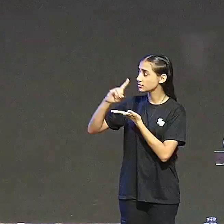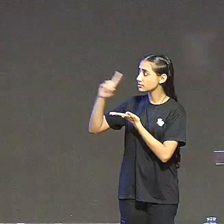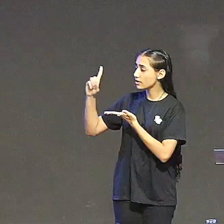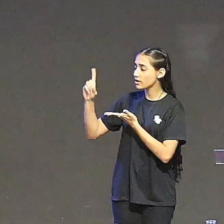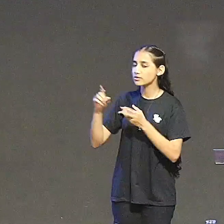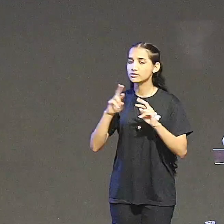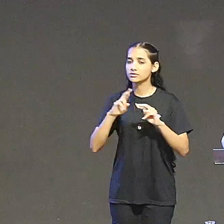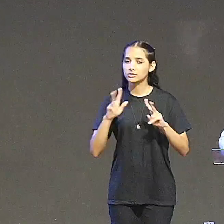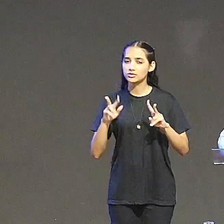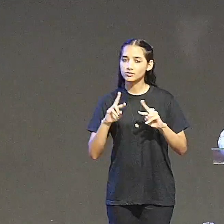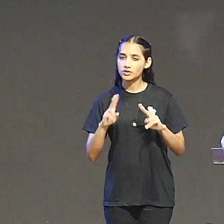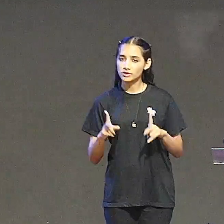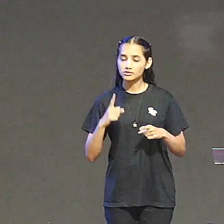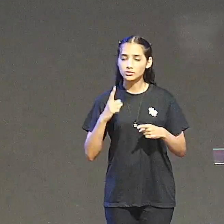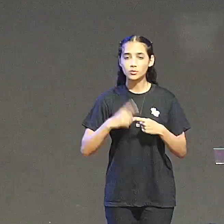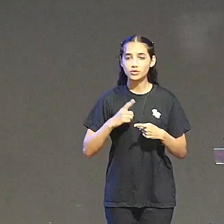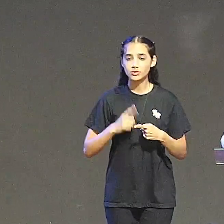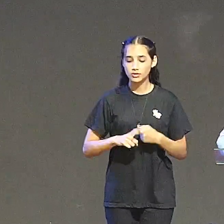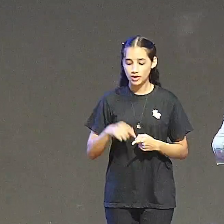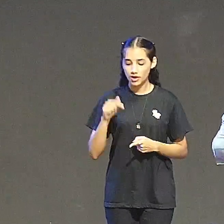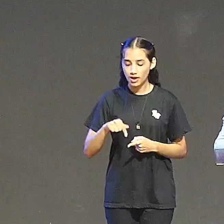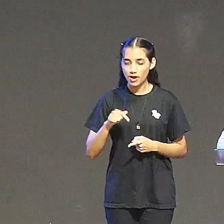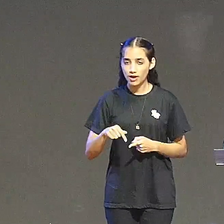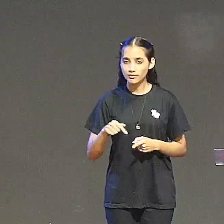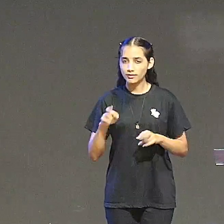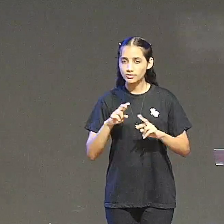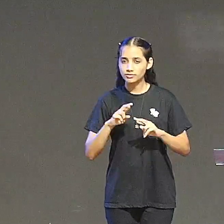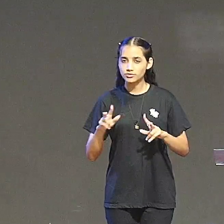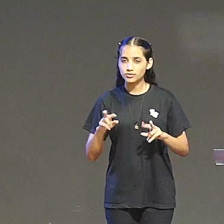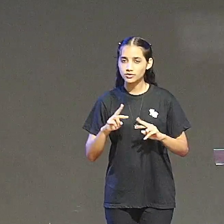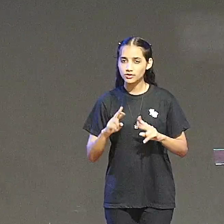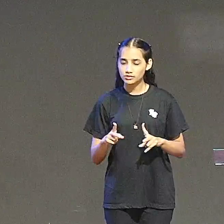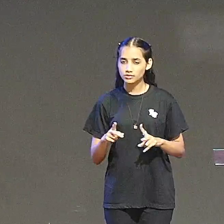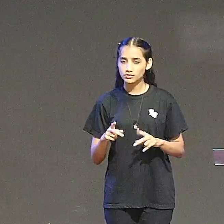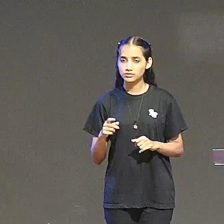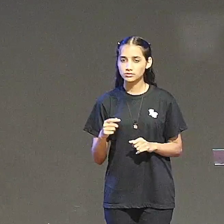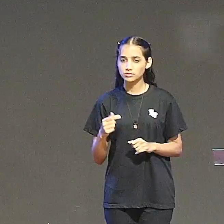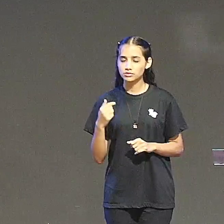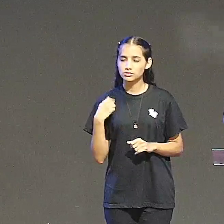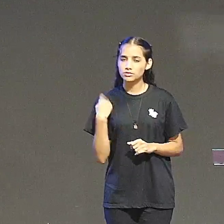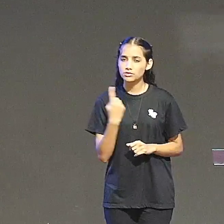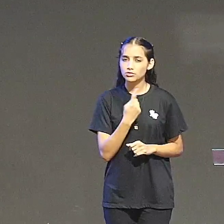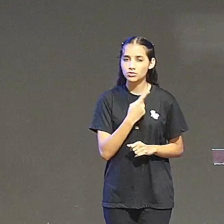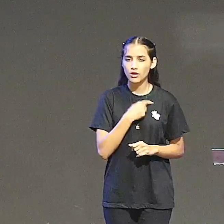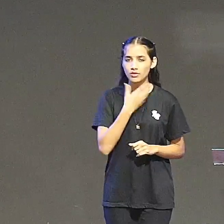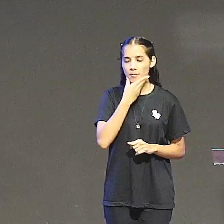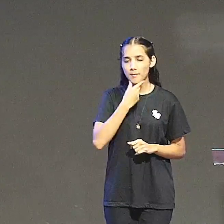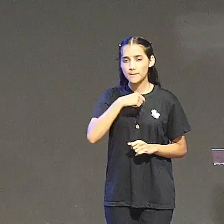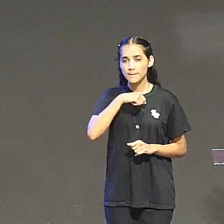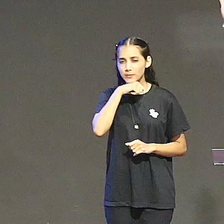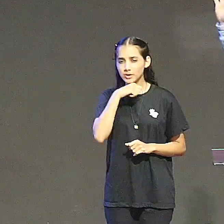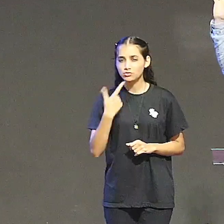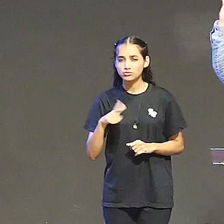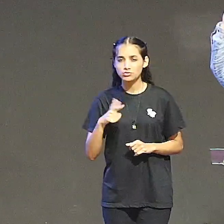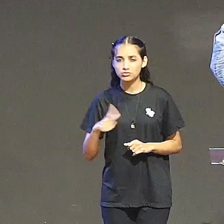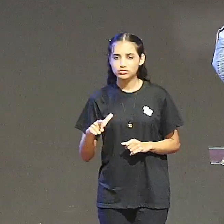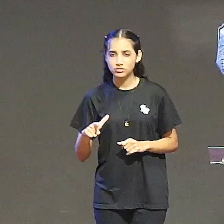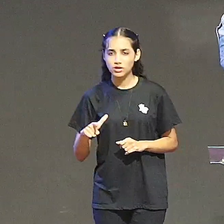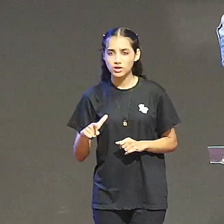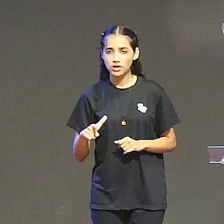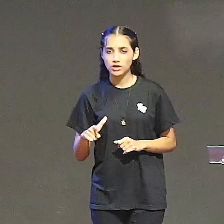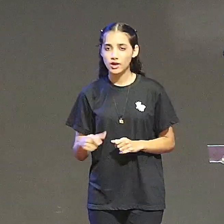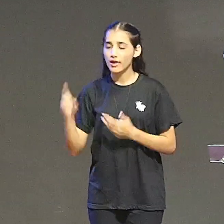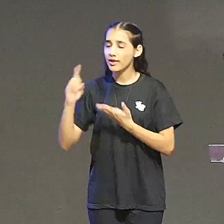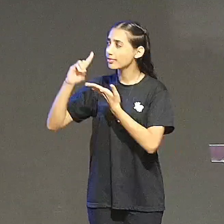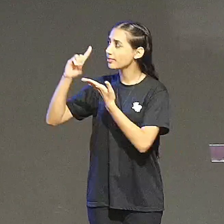porque aqui a gente apr que se f nessa terra que nós temos um pai no céu que